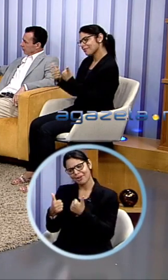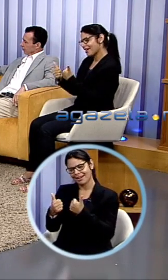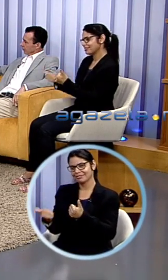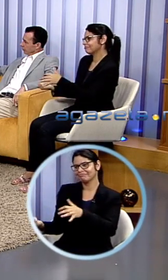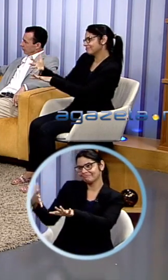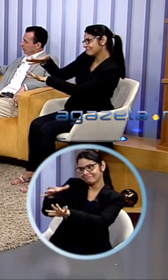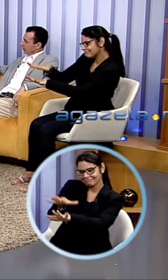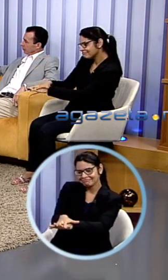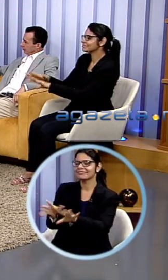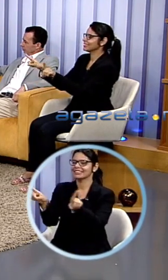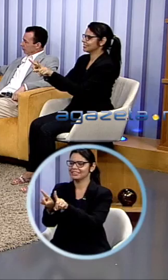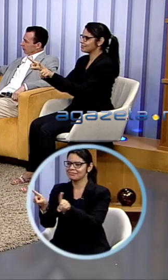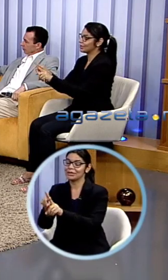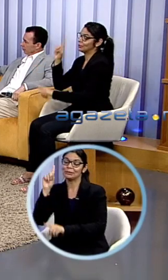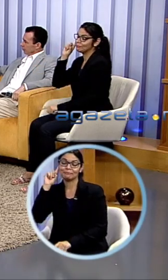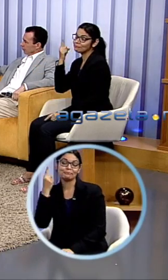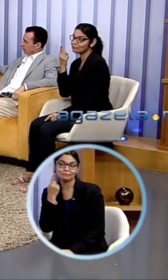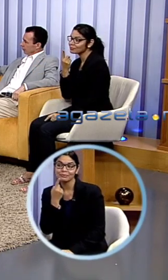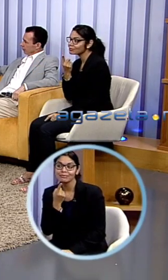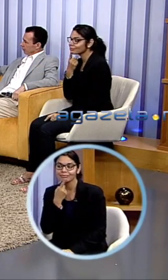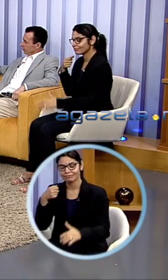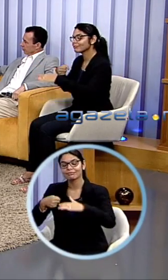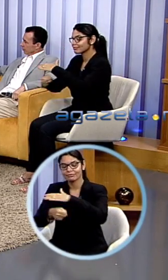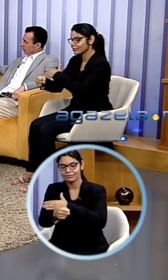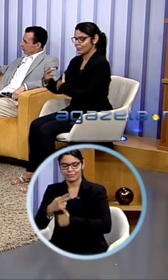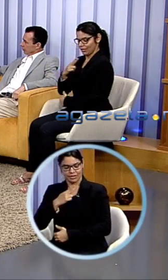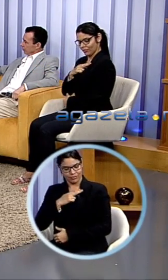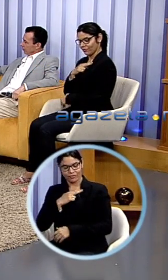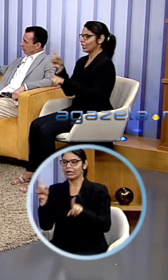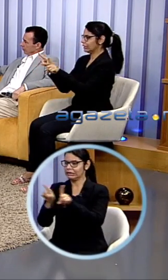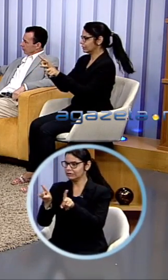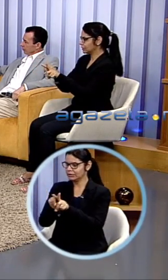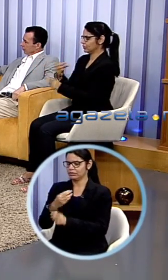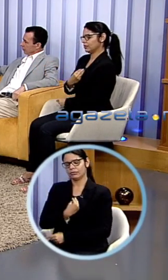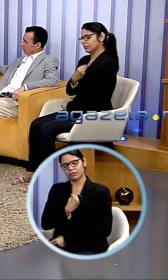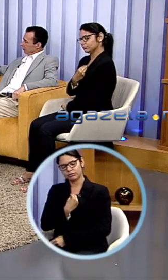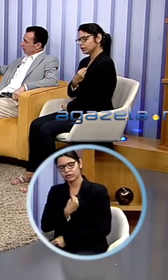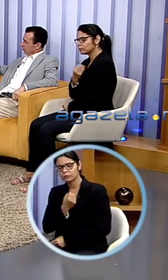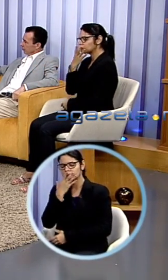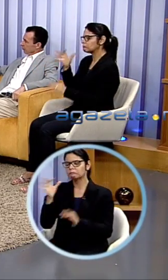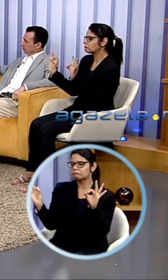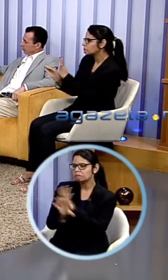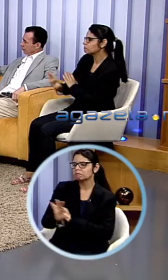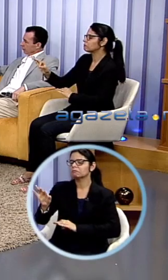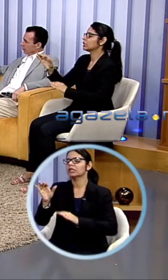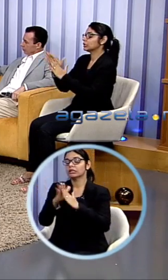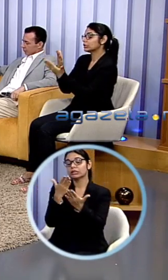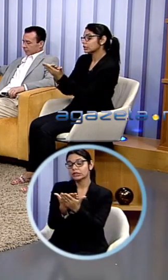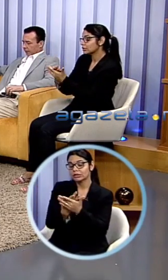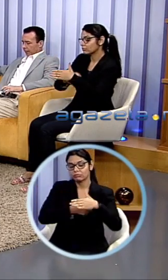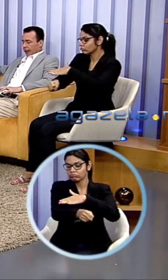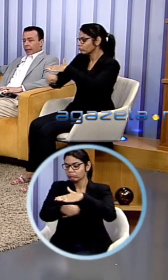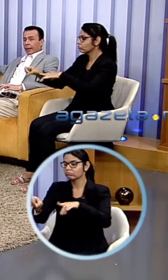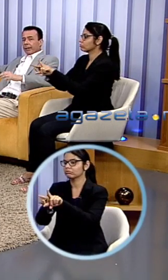inserção do do surdo né na instituição e que haja essa atuação preparada de fato nas escolas da rede